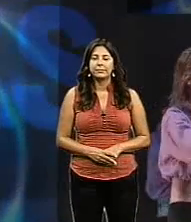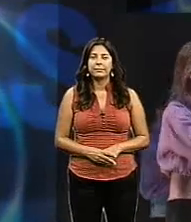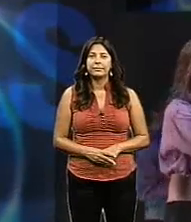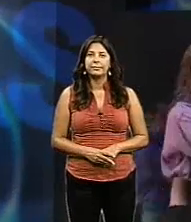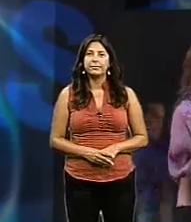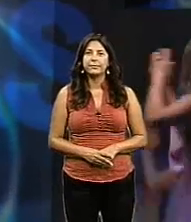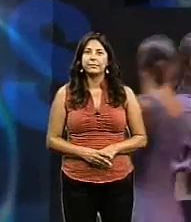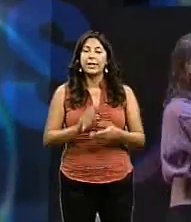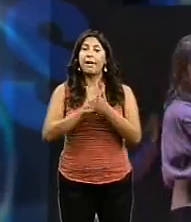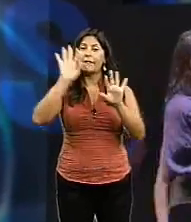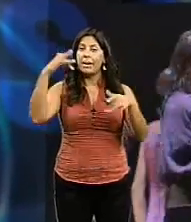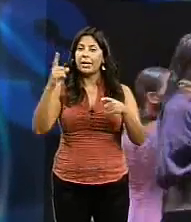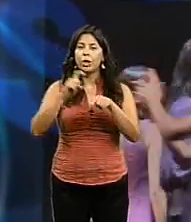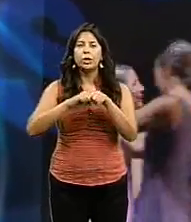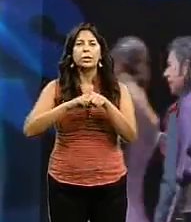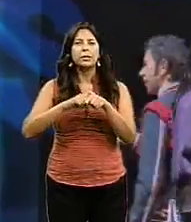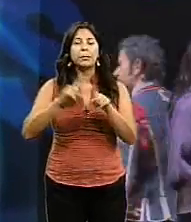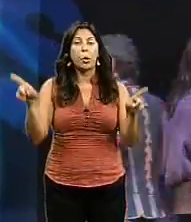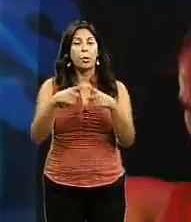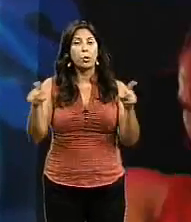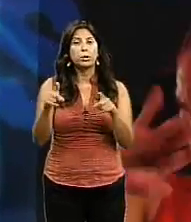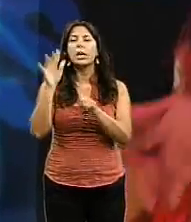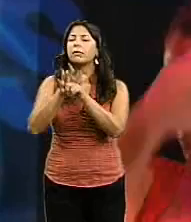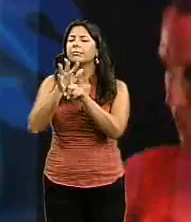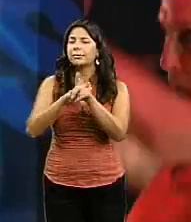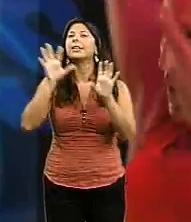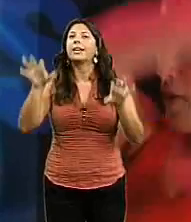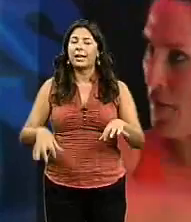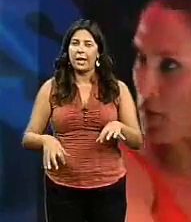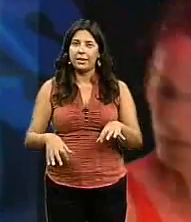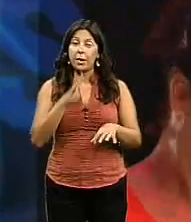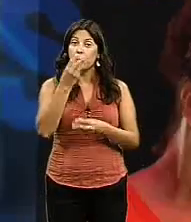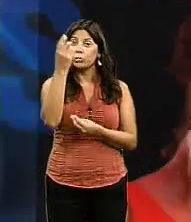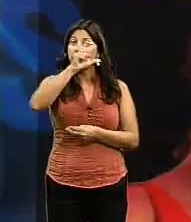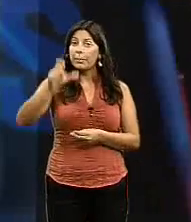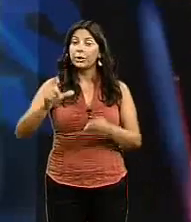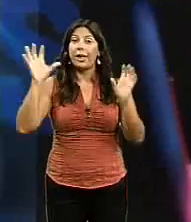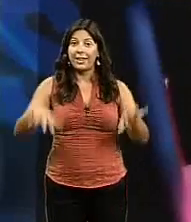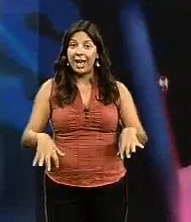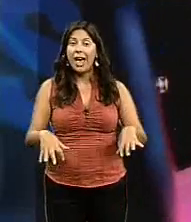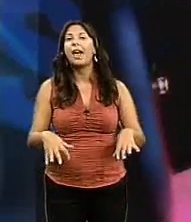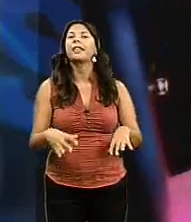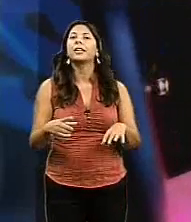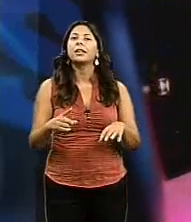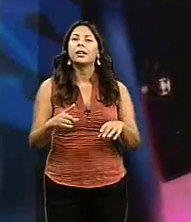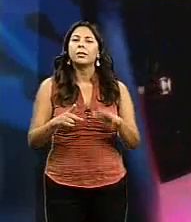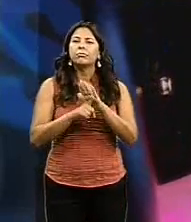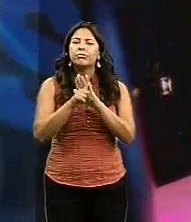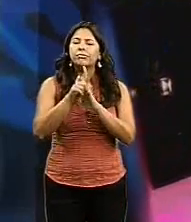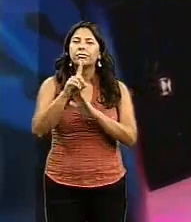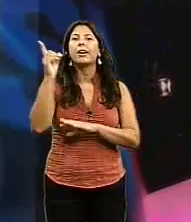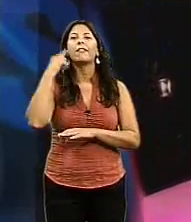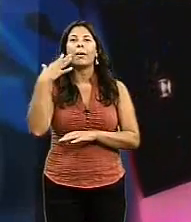El flamenco es uno de los géneros mimados de Cádiz. Por ello también son muchos los artistas gaditanos que se han hecho un hueco en el panorama nacional